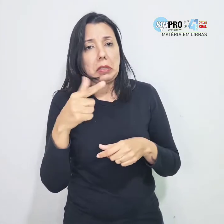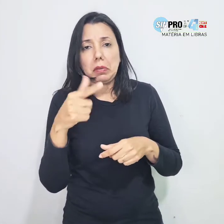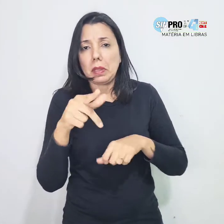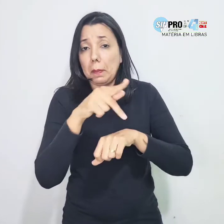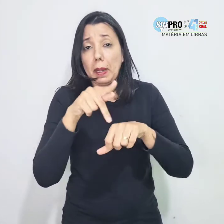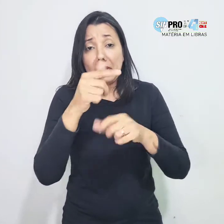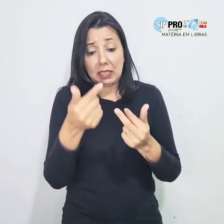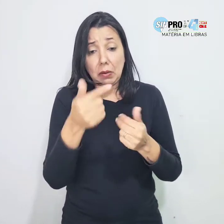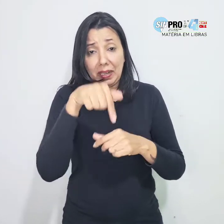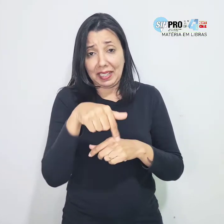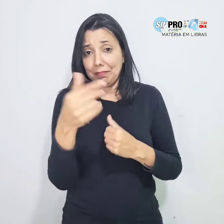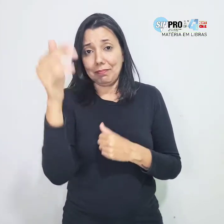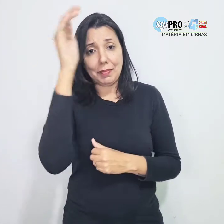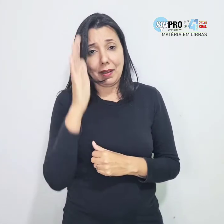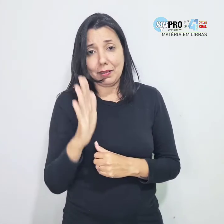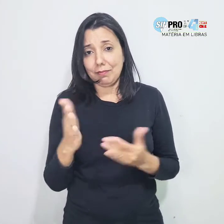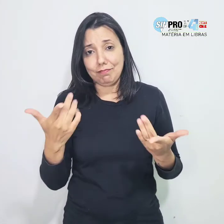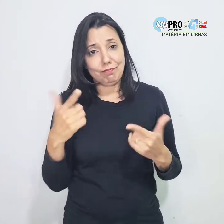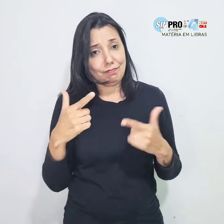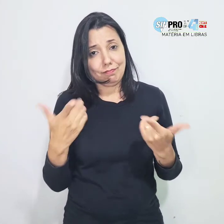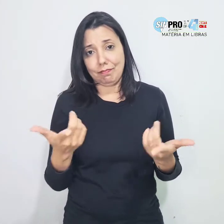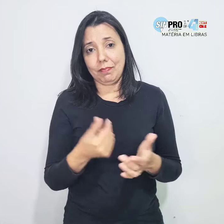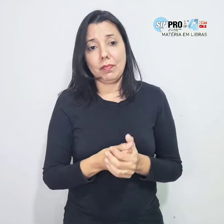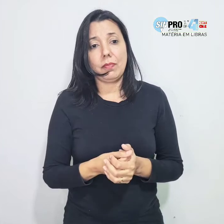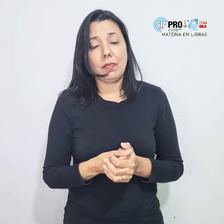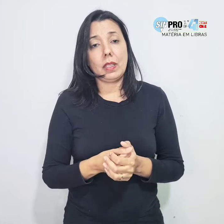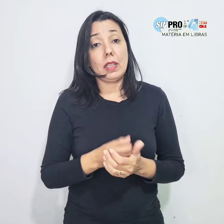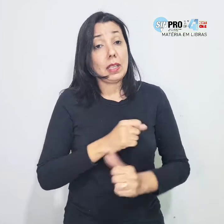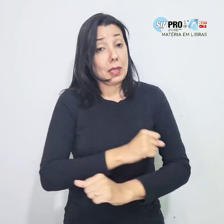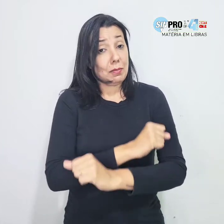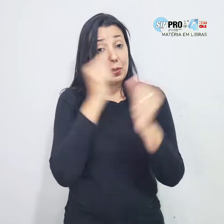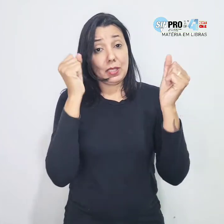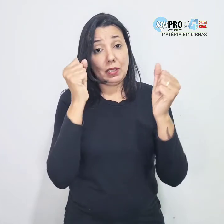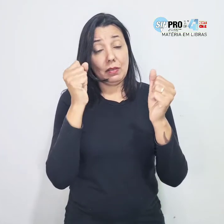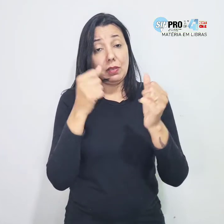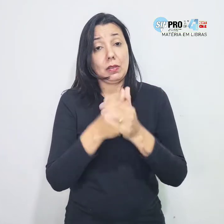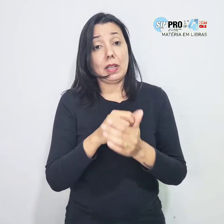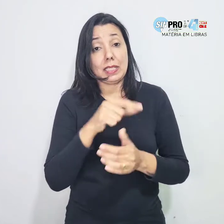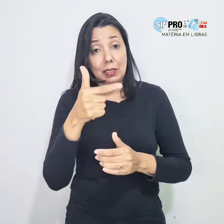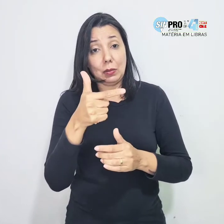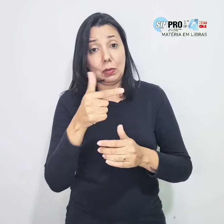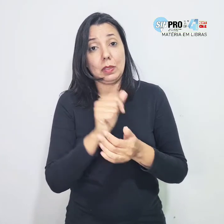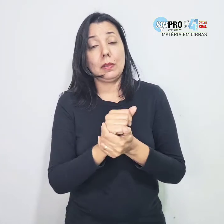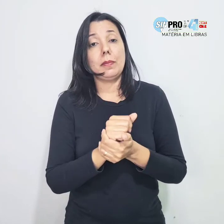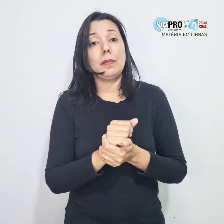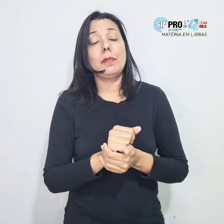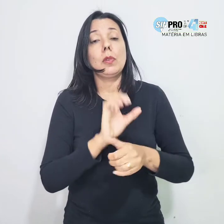como o Brasil atualmente, seria possível impedir uma segunda onda.